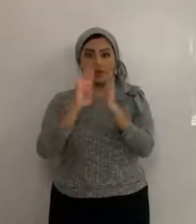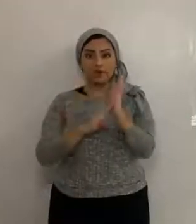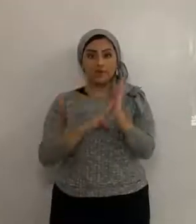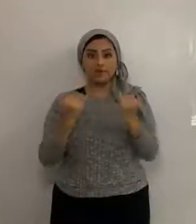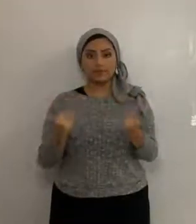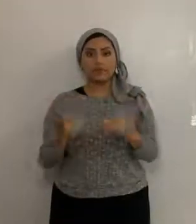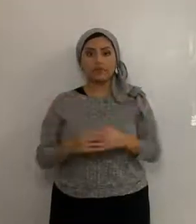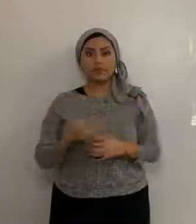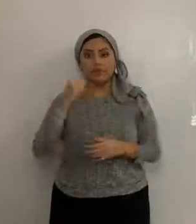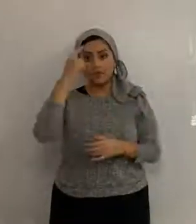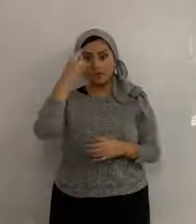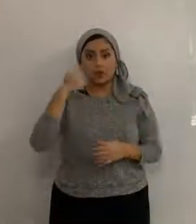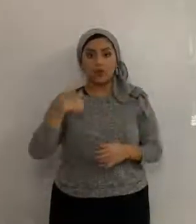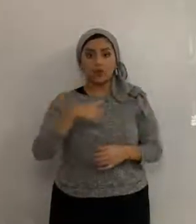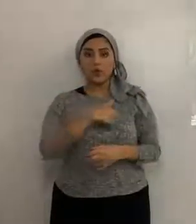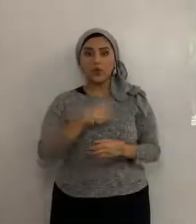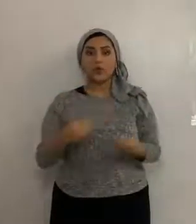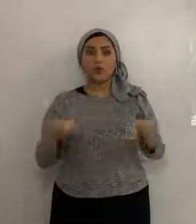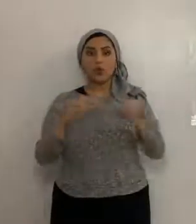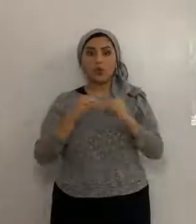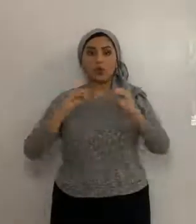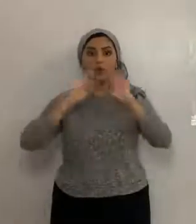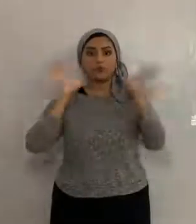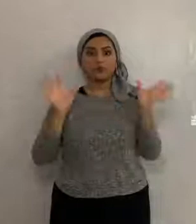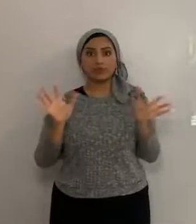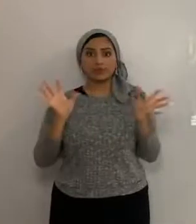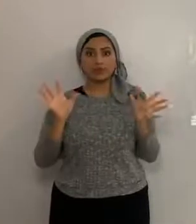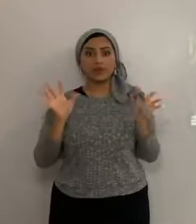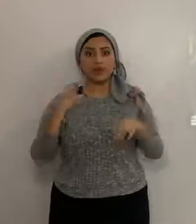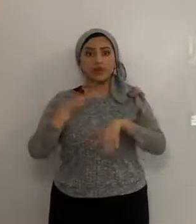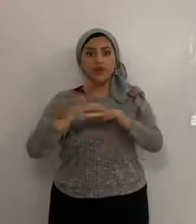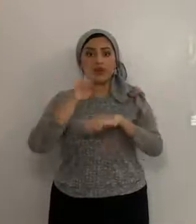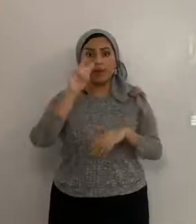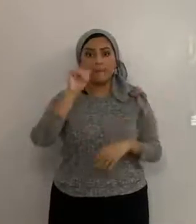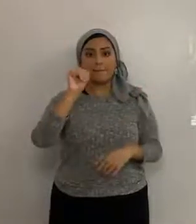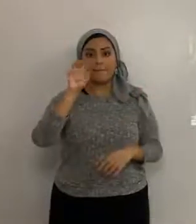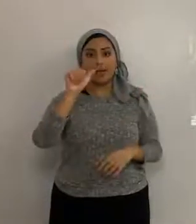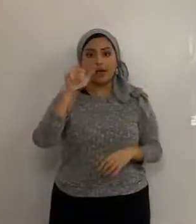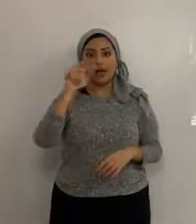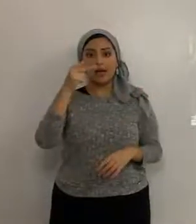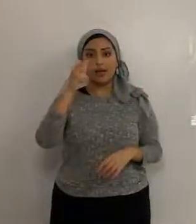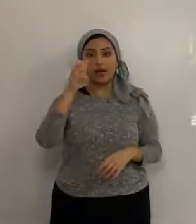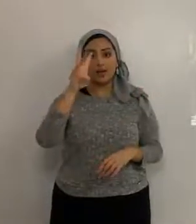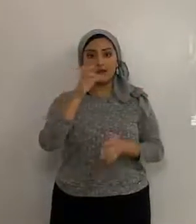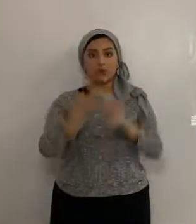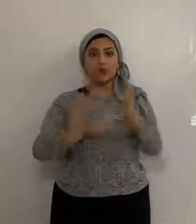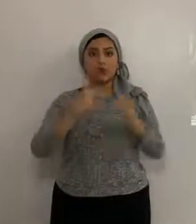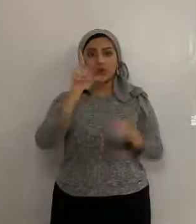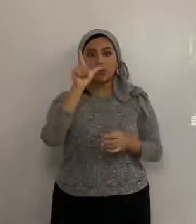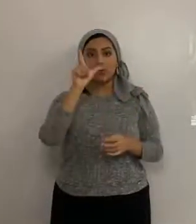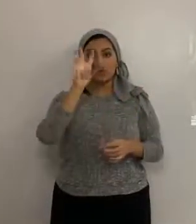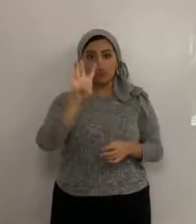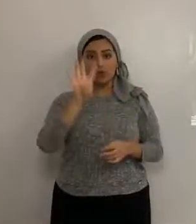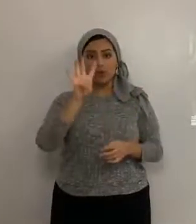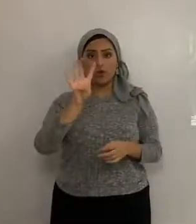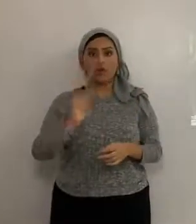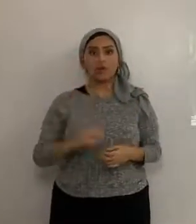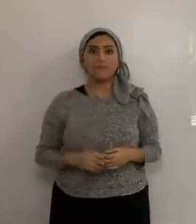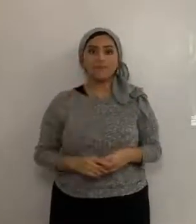para estar más claros en todo, amados hermanos, en Mateo 24, por favor, abran su Biblia en Mateo 24. El